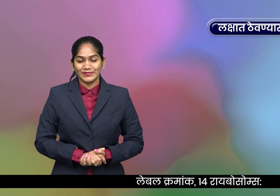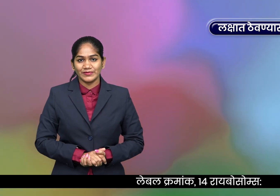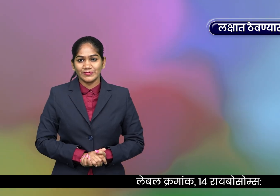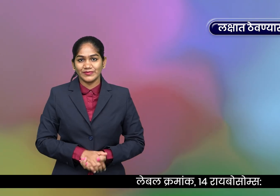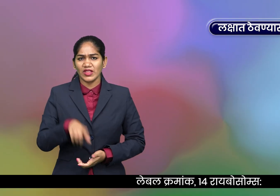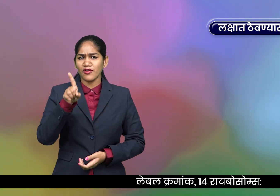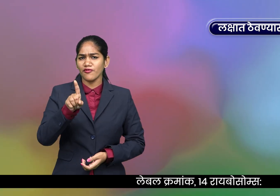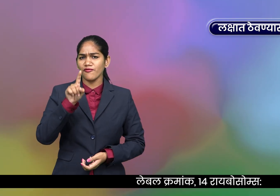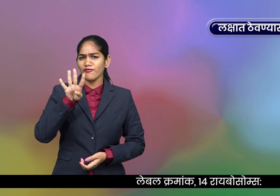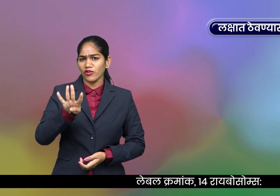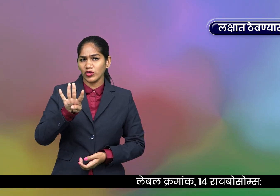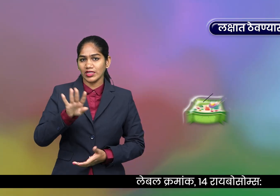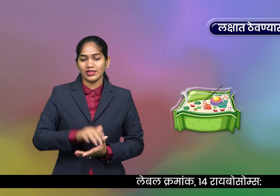लेबल क्रमांक 14 रायबोझोम.